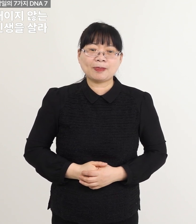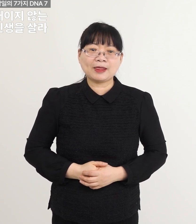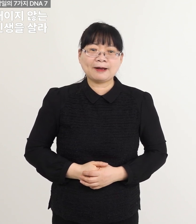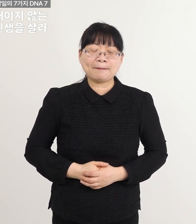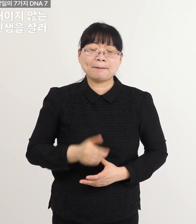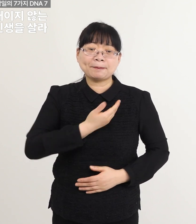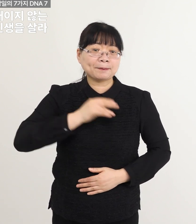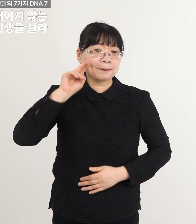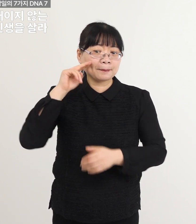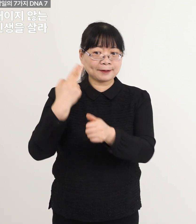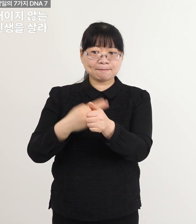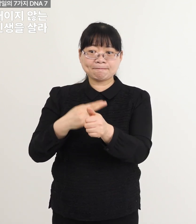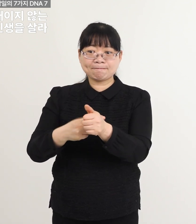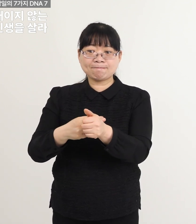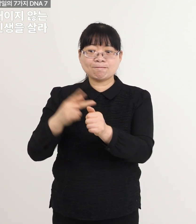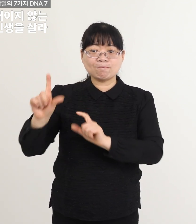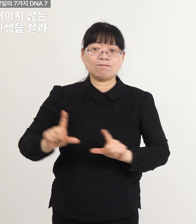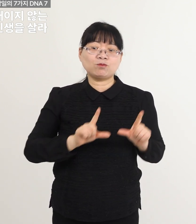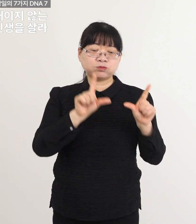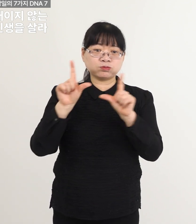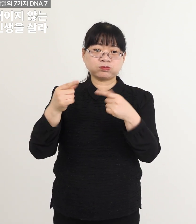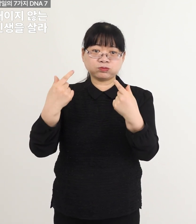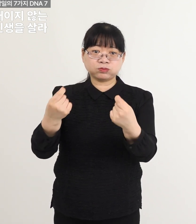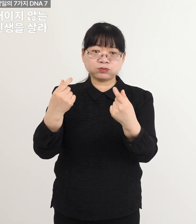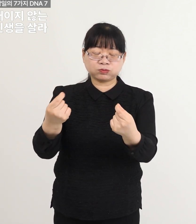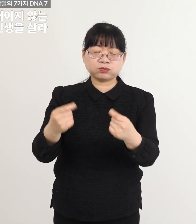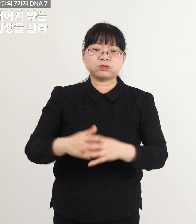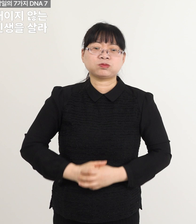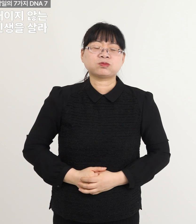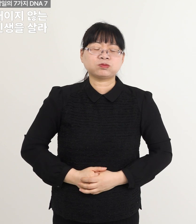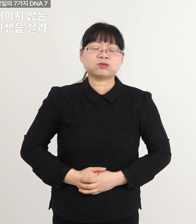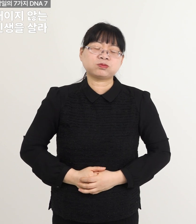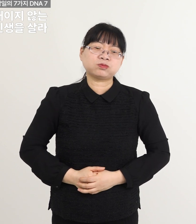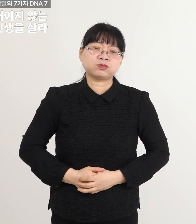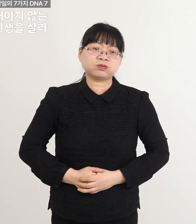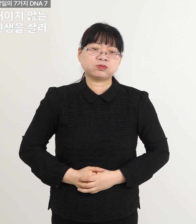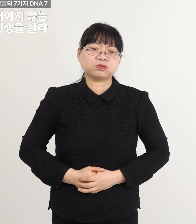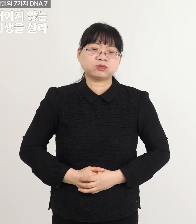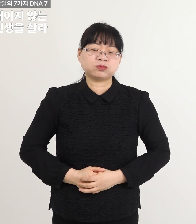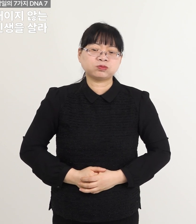무엇이 사도 바울의 삶을 이토록까지